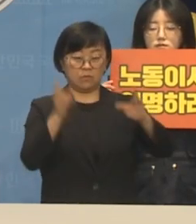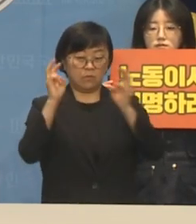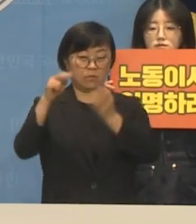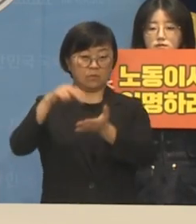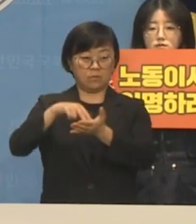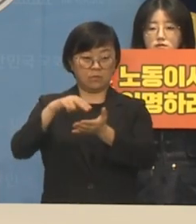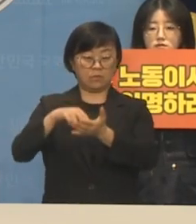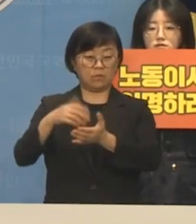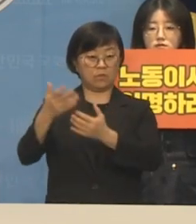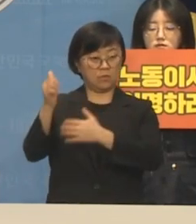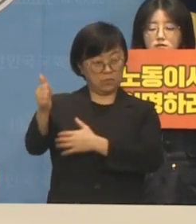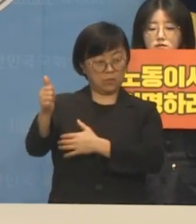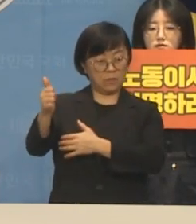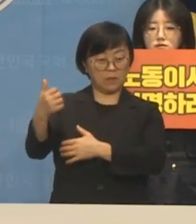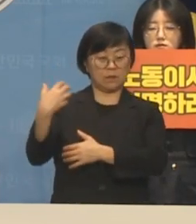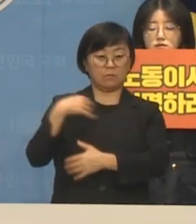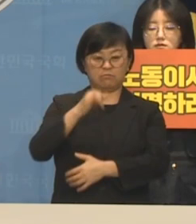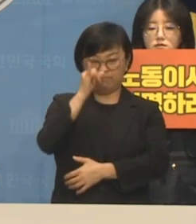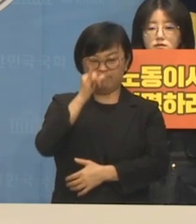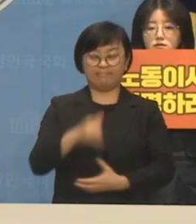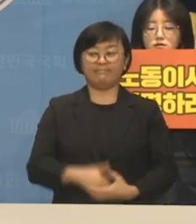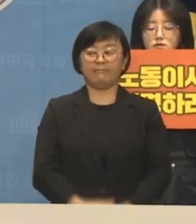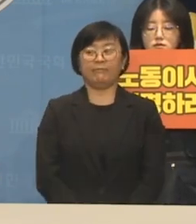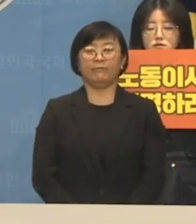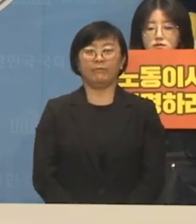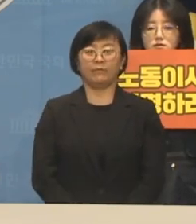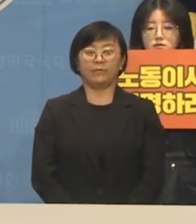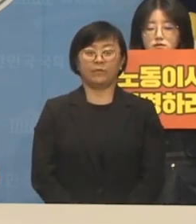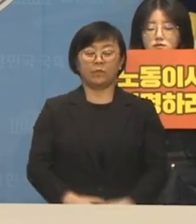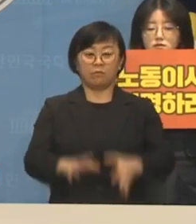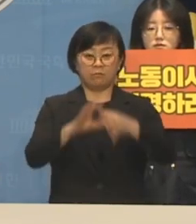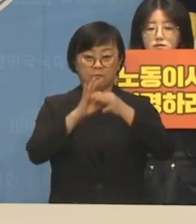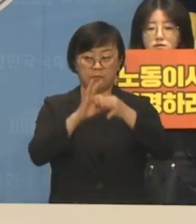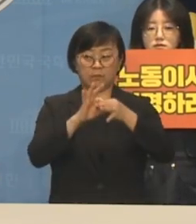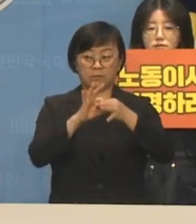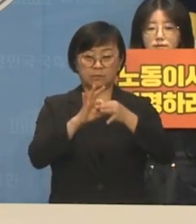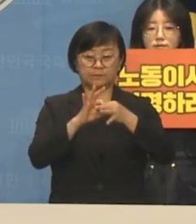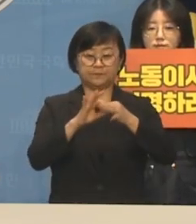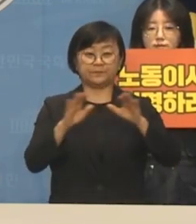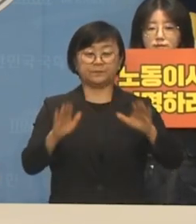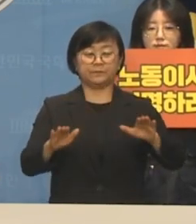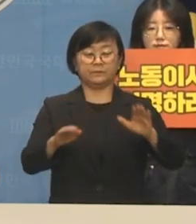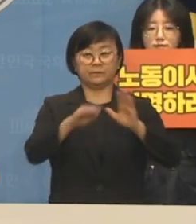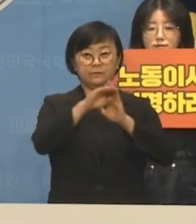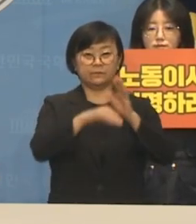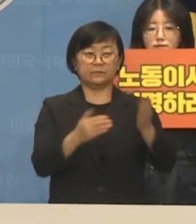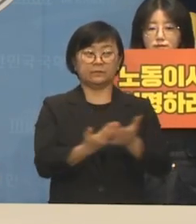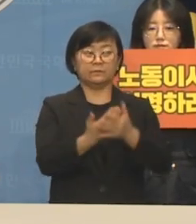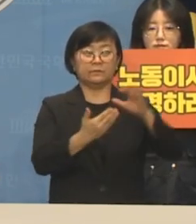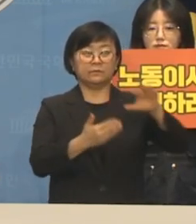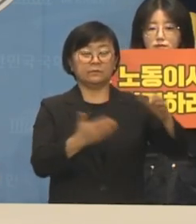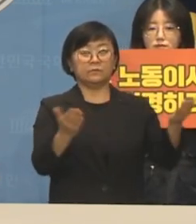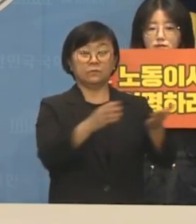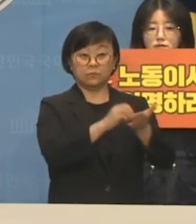사측 원장의 책임도 크다 할 것입니다. 이와 관련해서 오늘 콘텐츠진흥원